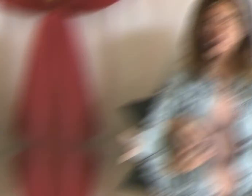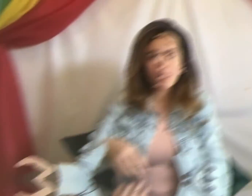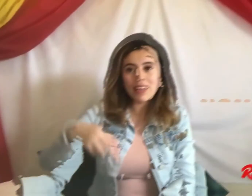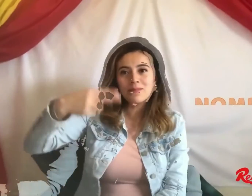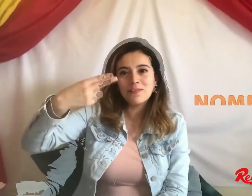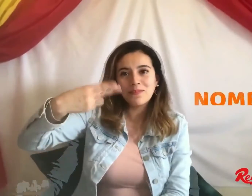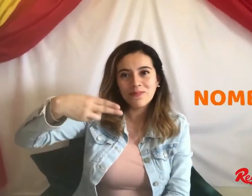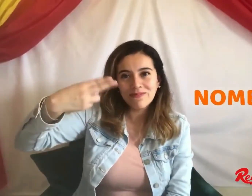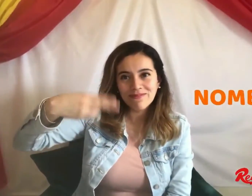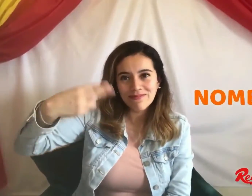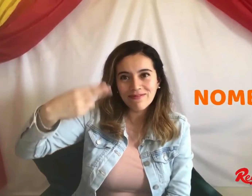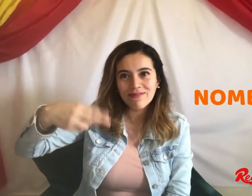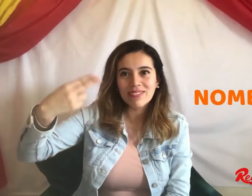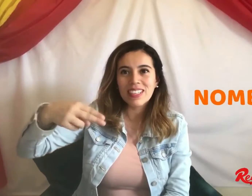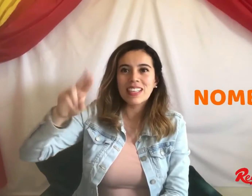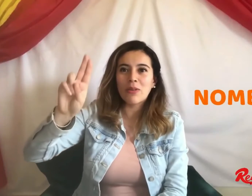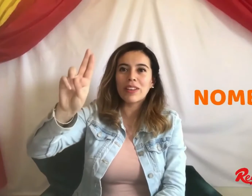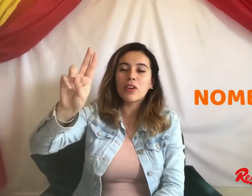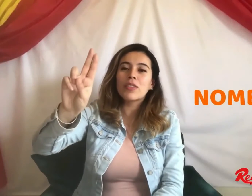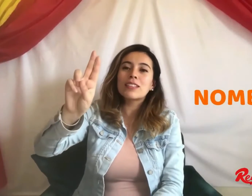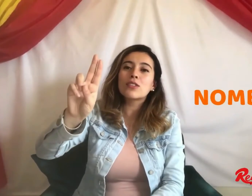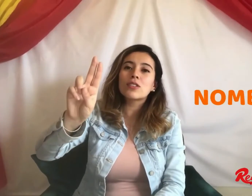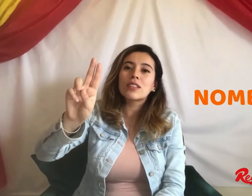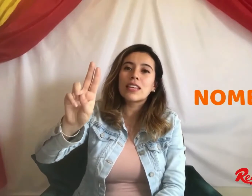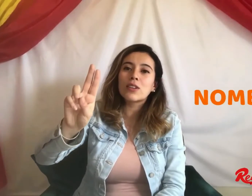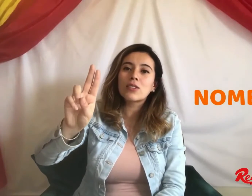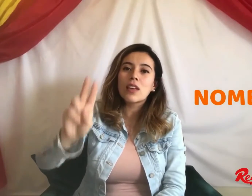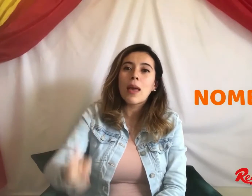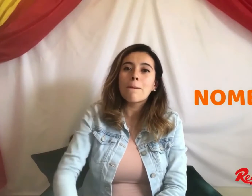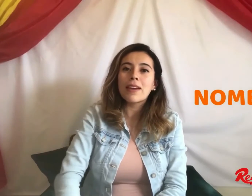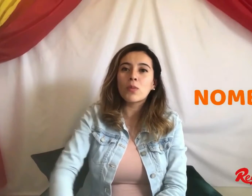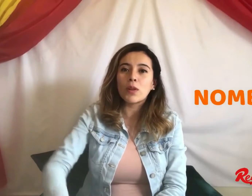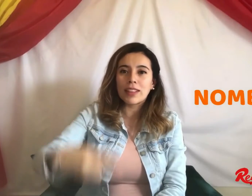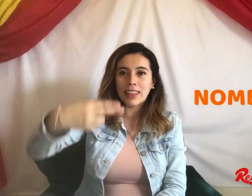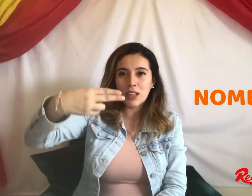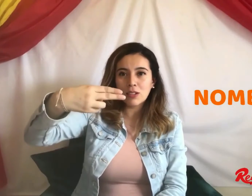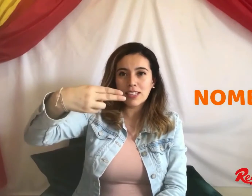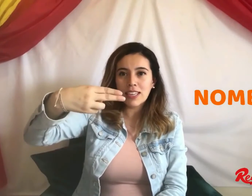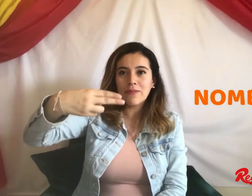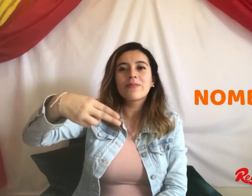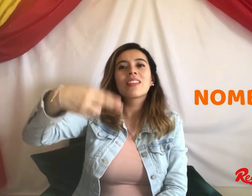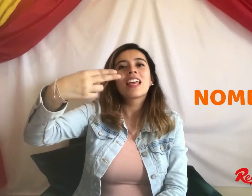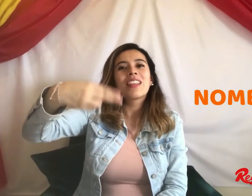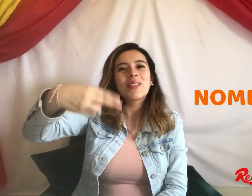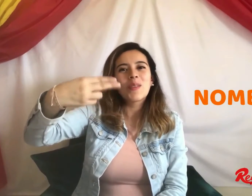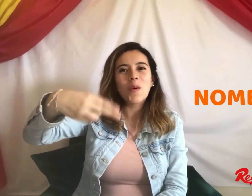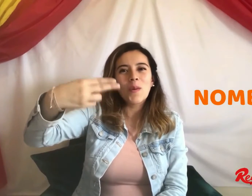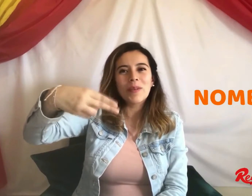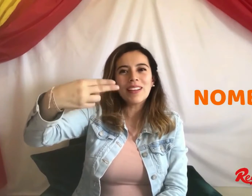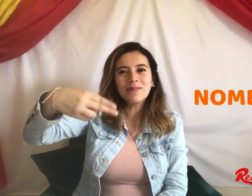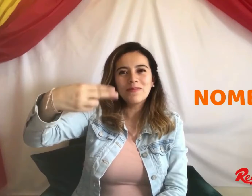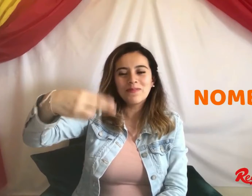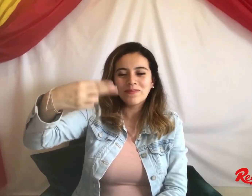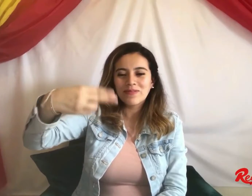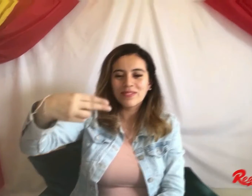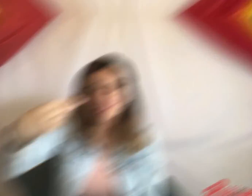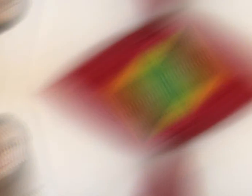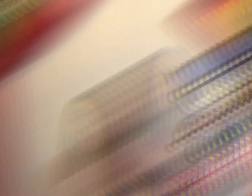Nombre. ¿Se acuerdan? Con estos dos deditos, pero volteaditos así. Nombre.